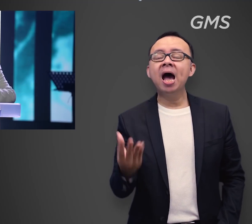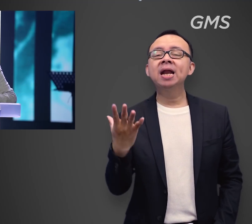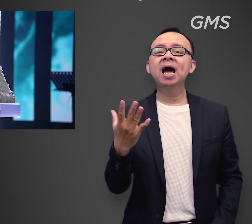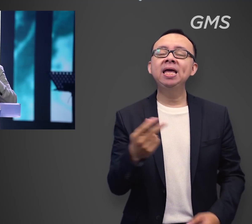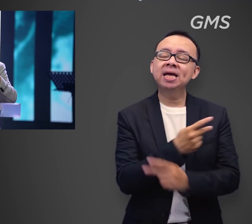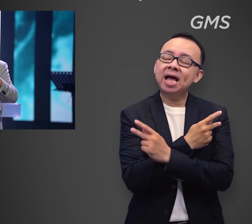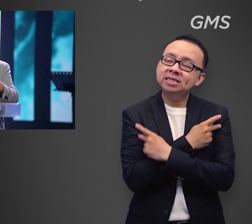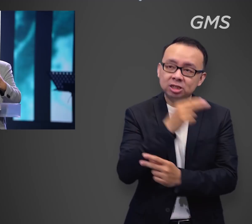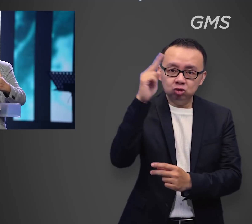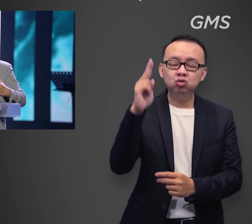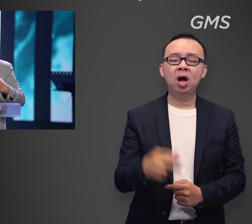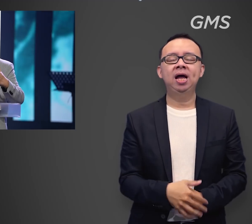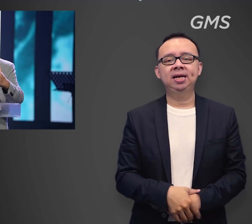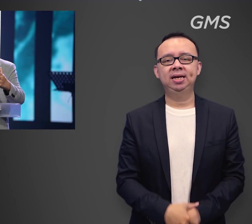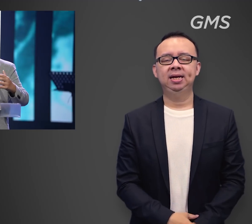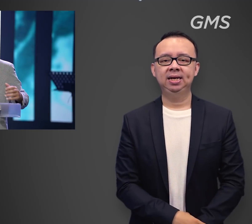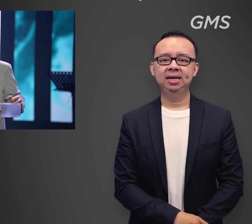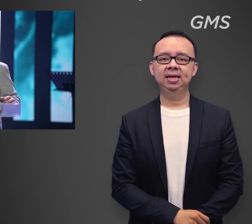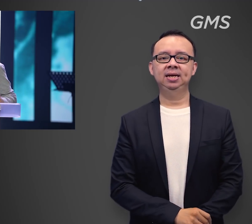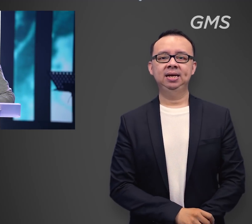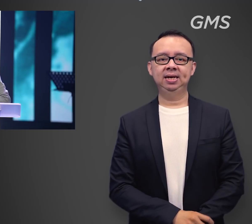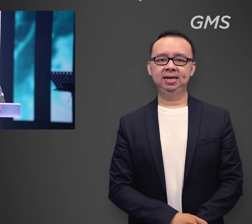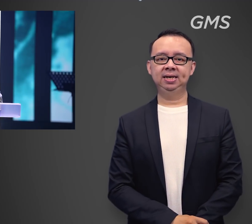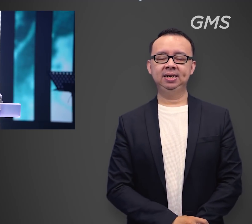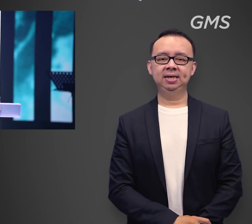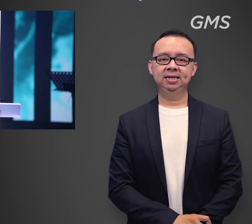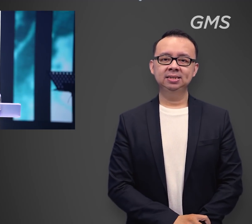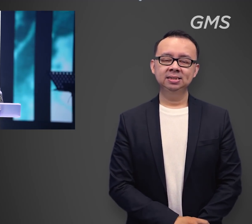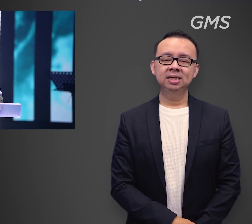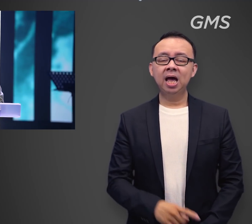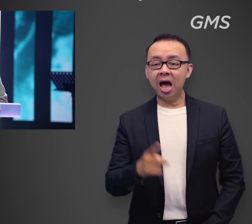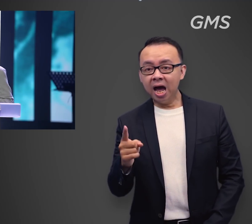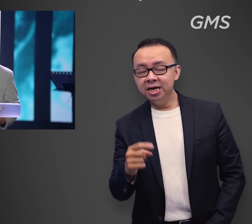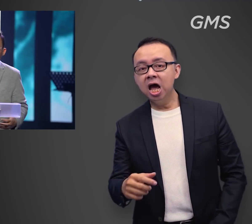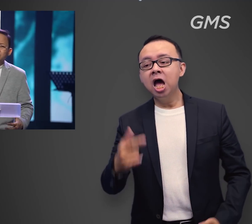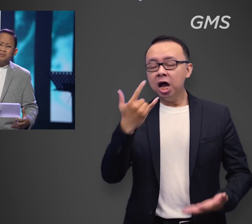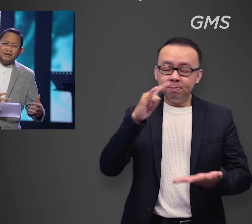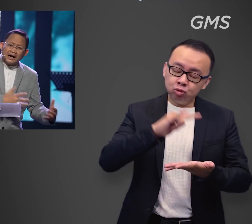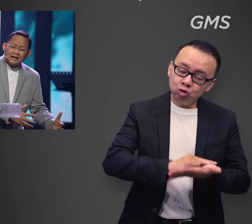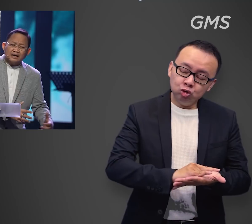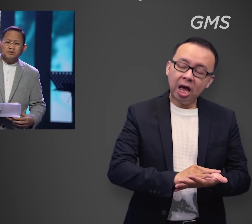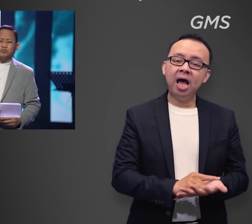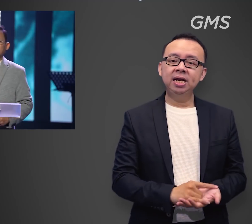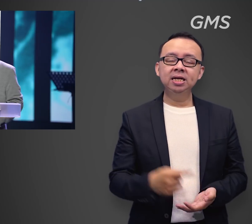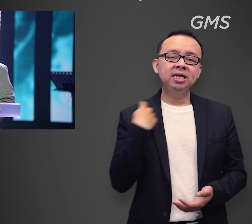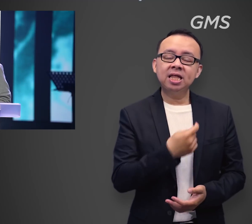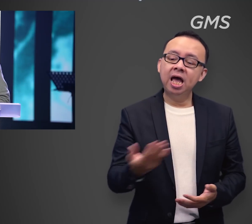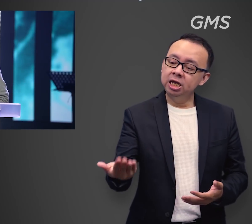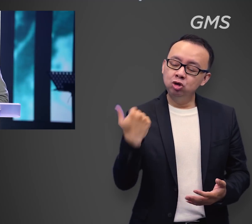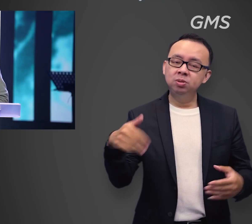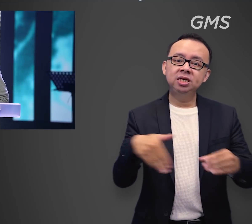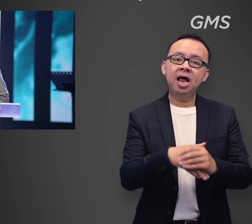sejalan dengan kekudusan, kehidupan dalam kekudusan. Ada sebuah keputusan, aku mau hidup dalam kebenaran dalam hidup